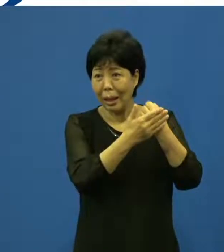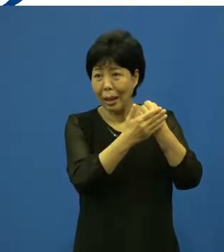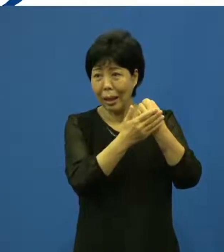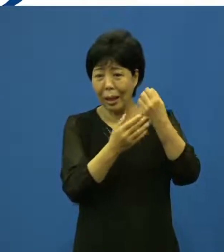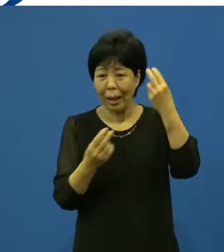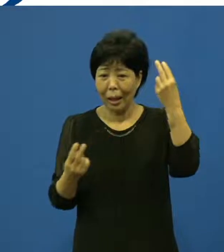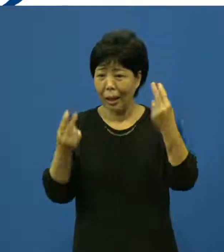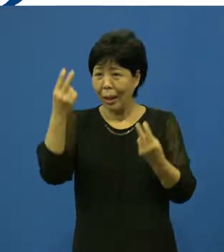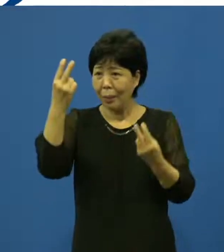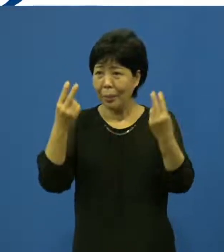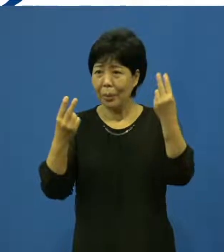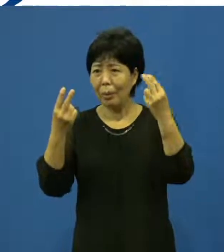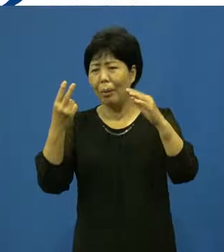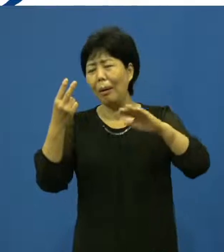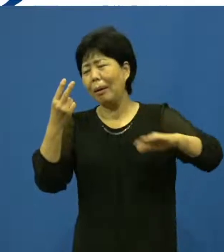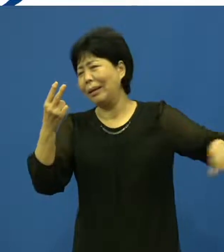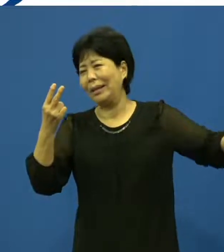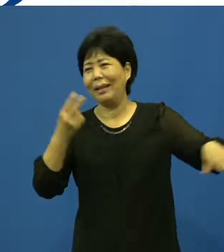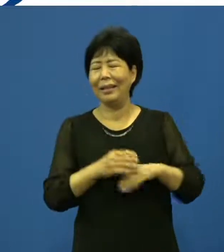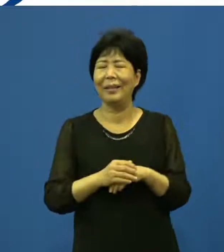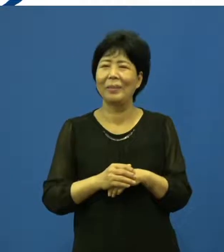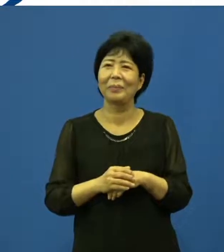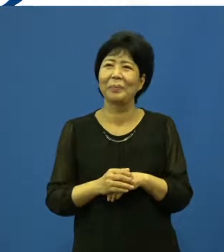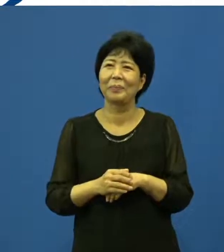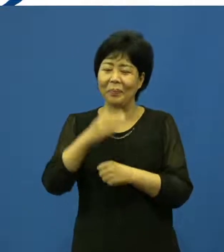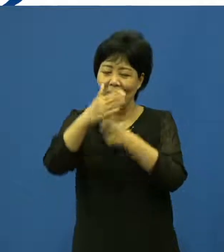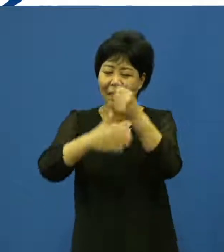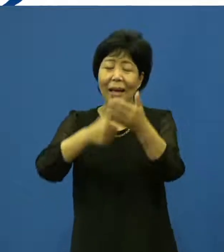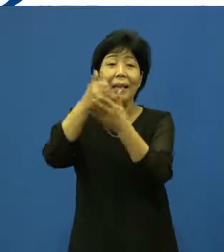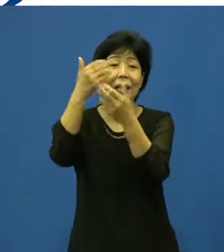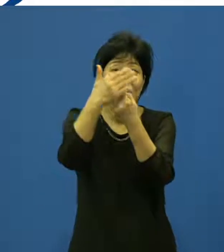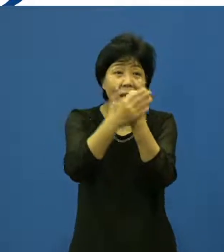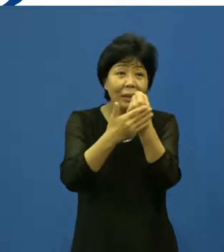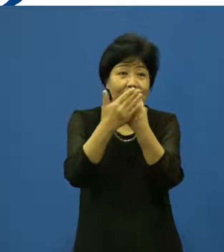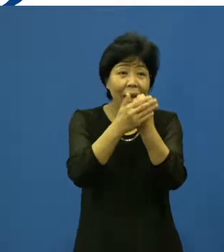바울은 이 하나님의 은혜를 선물이라고 이렇게 표현하죠.